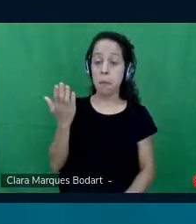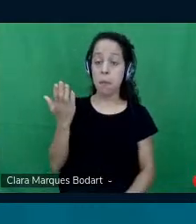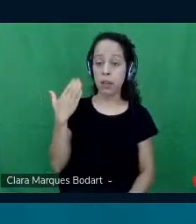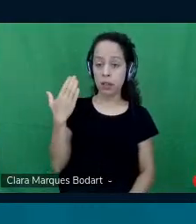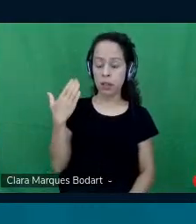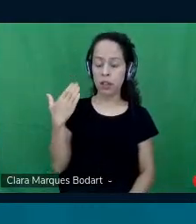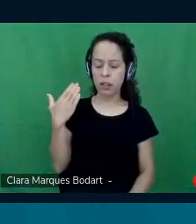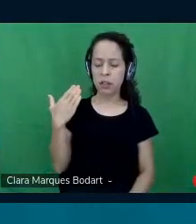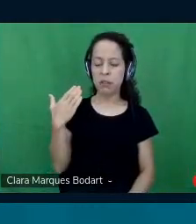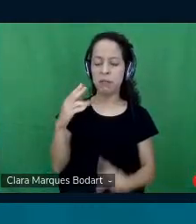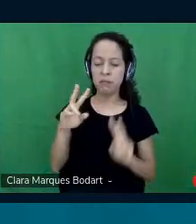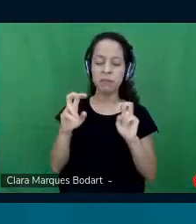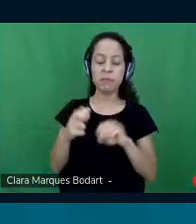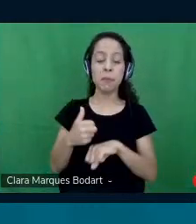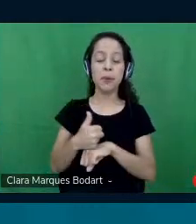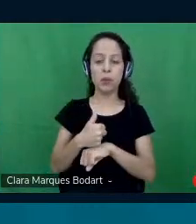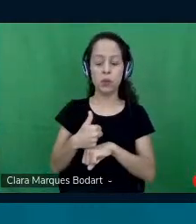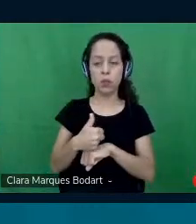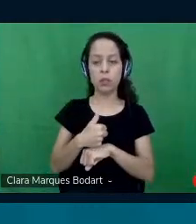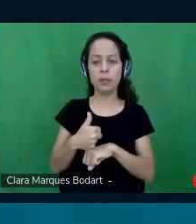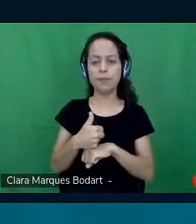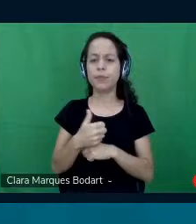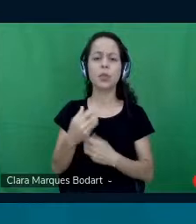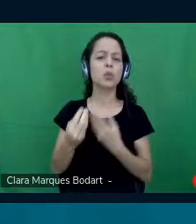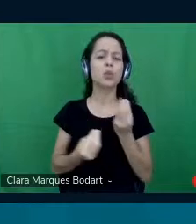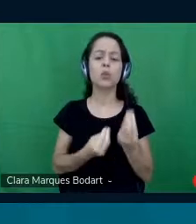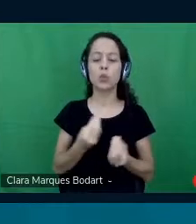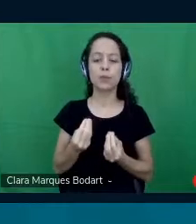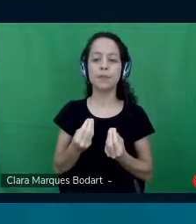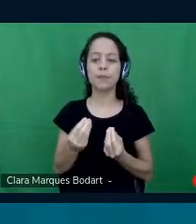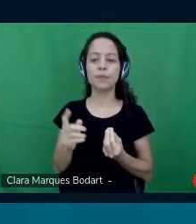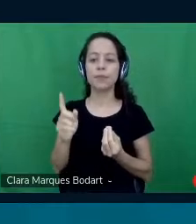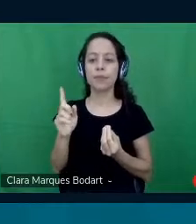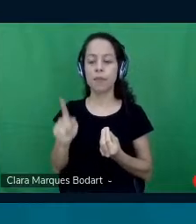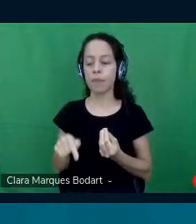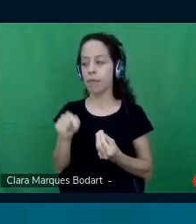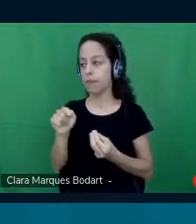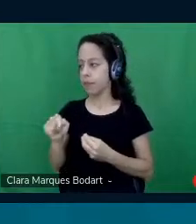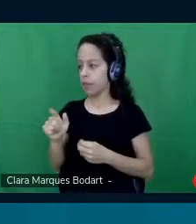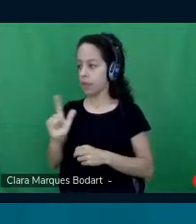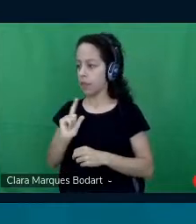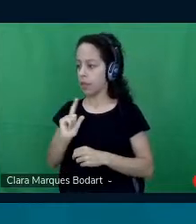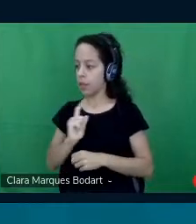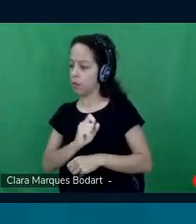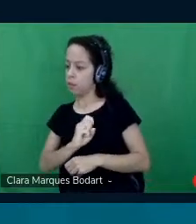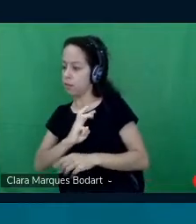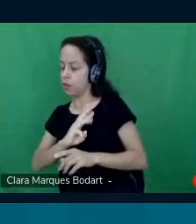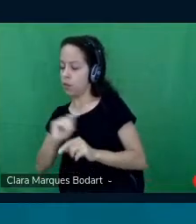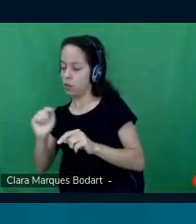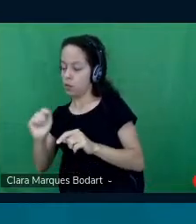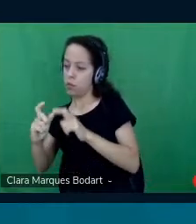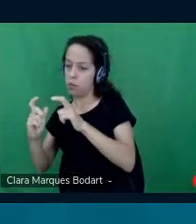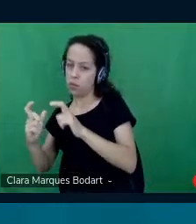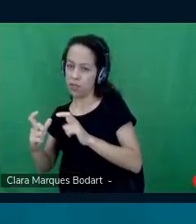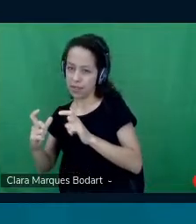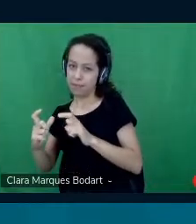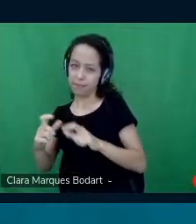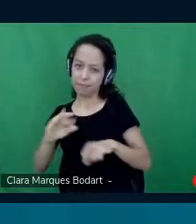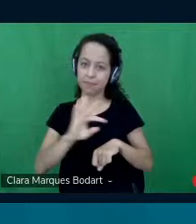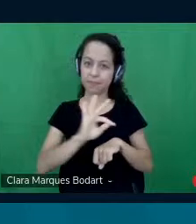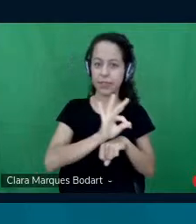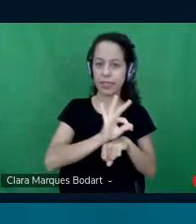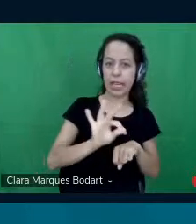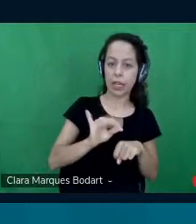essa profissionalização ela se daria na forma da concomitância, o que traz, né, toda uma perturbação lá